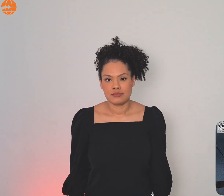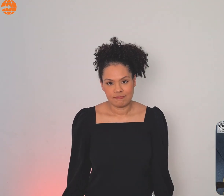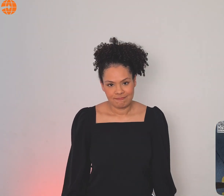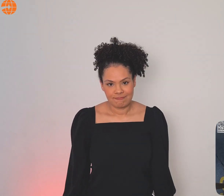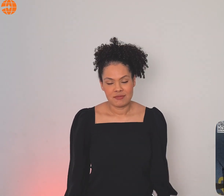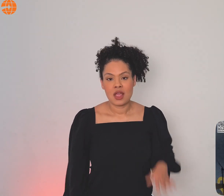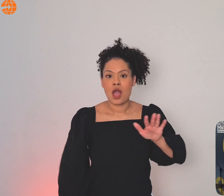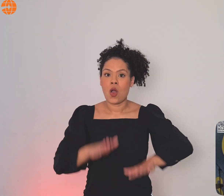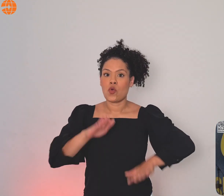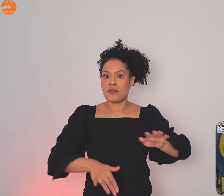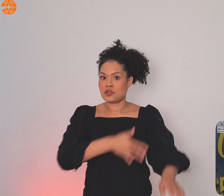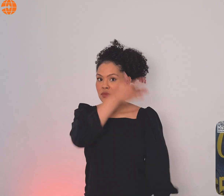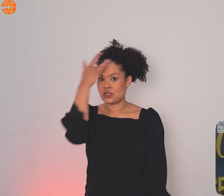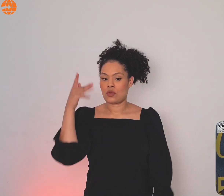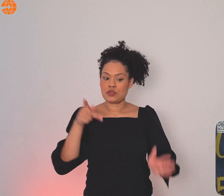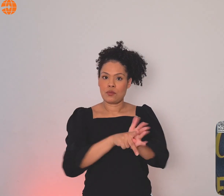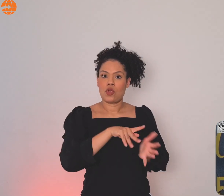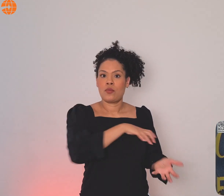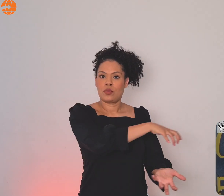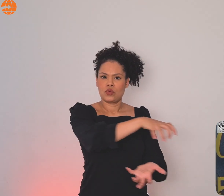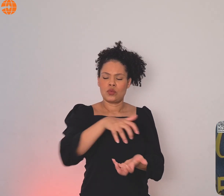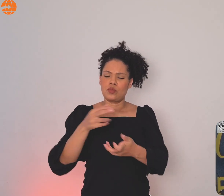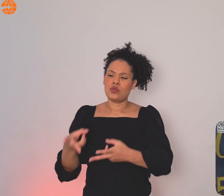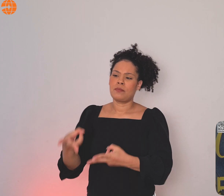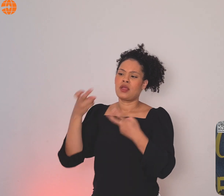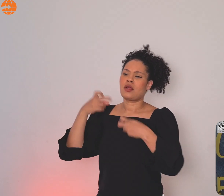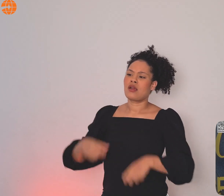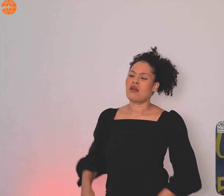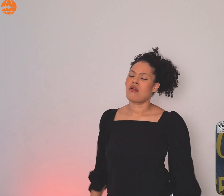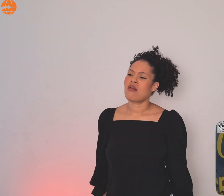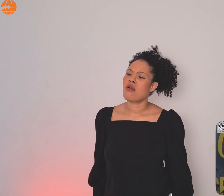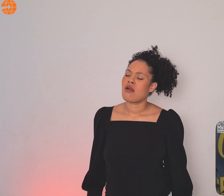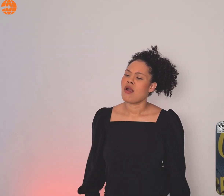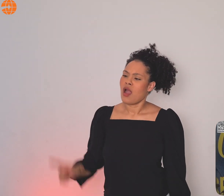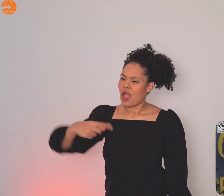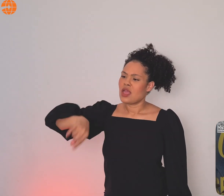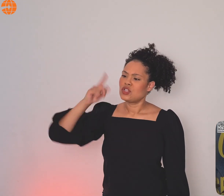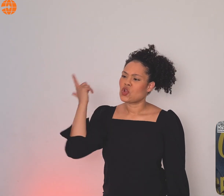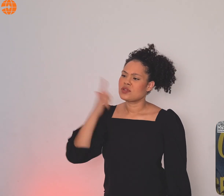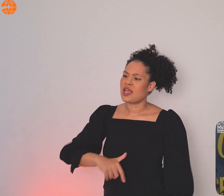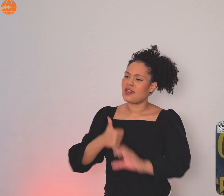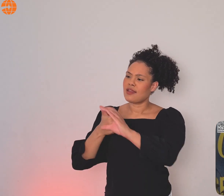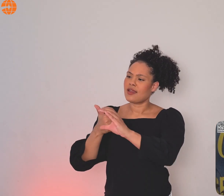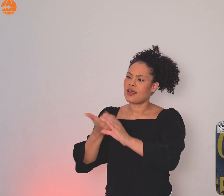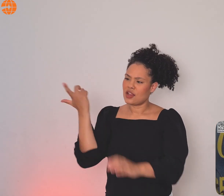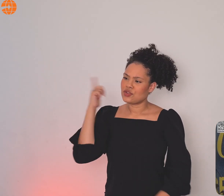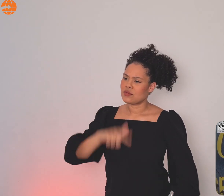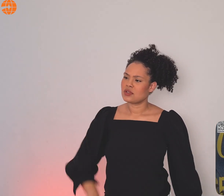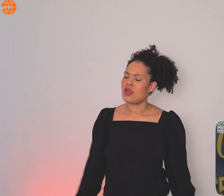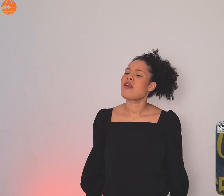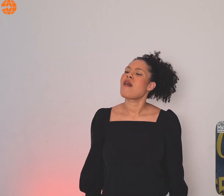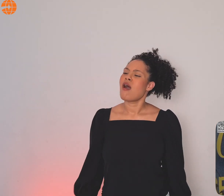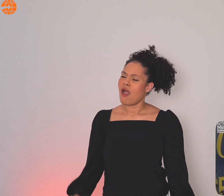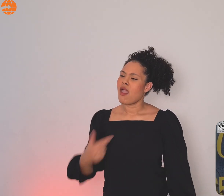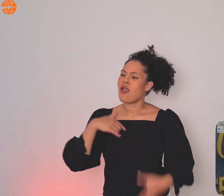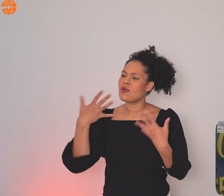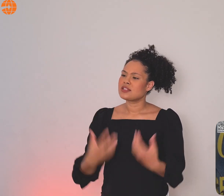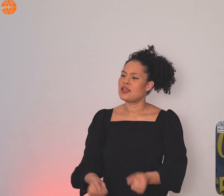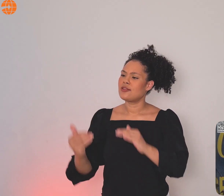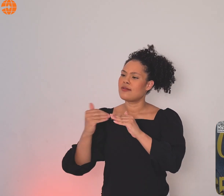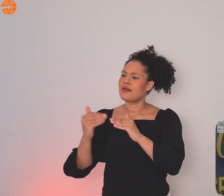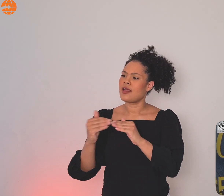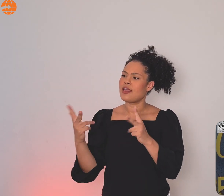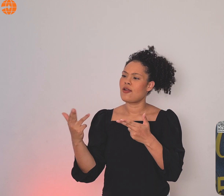Muitas pessoas falam, nossa, se eu pegar o método da Igreja Atitude, se eu pegar a estratégia, vai funcionar. Eu digo, pegue o método,